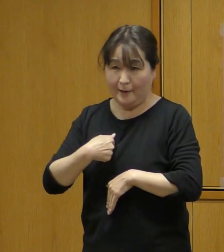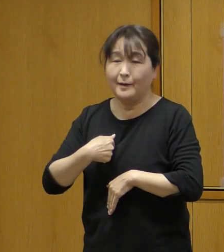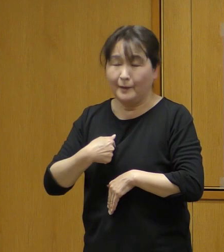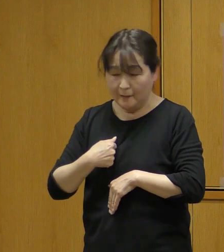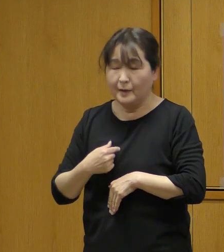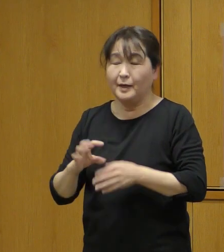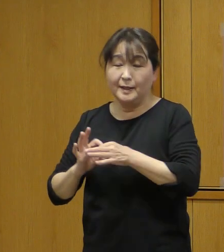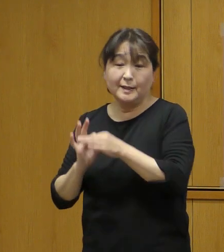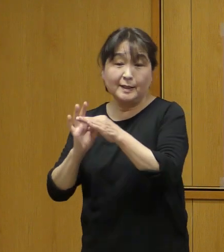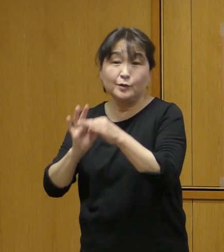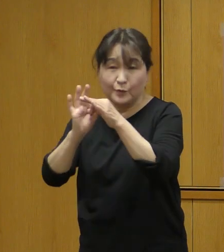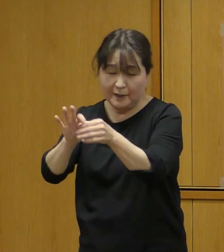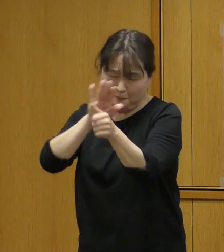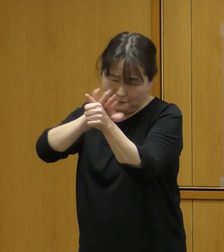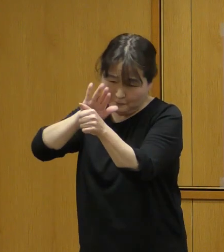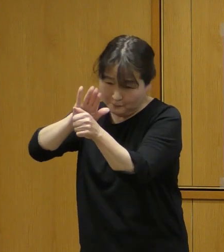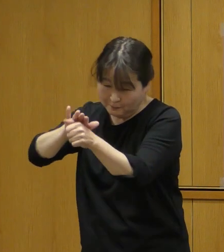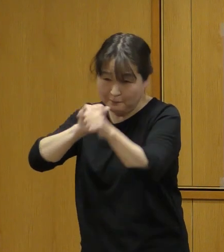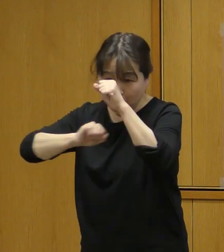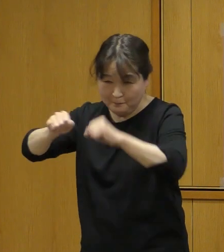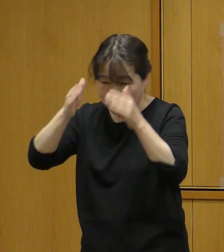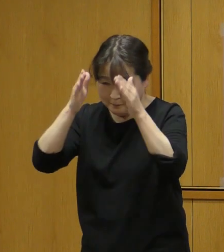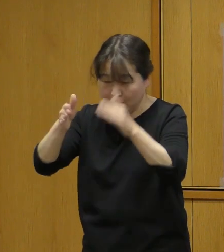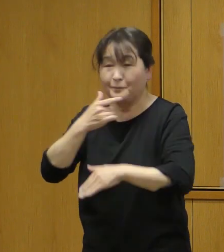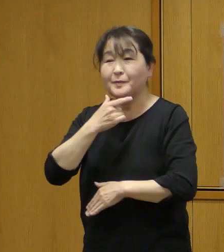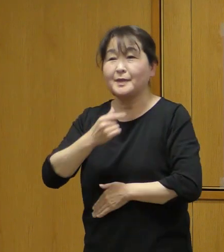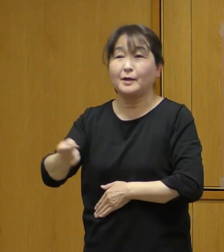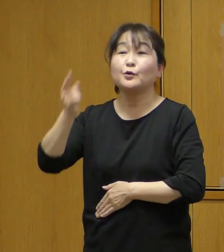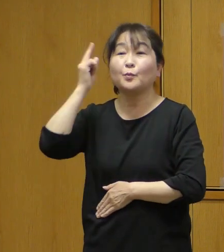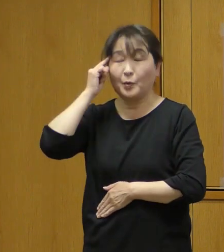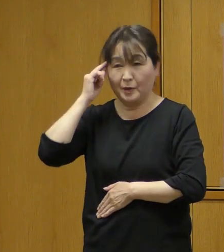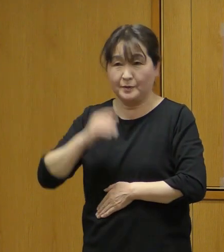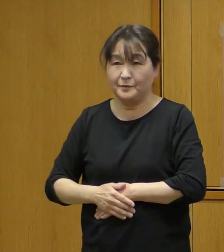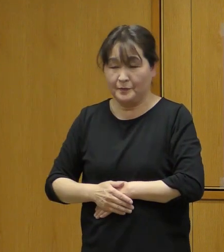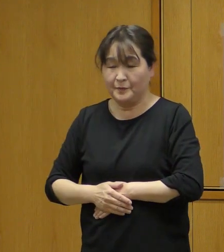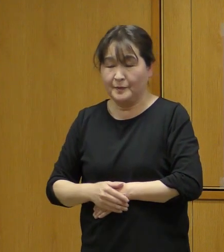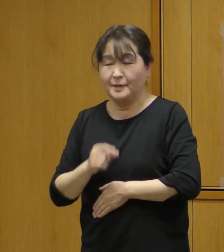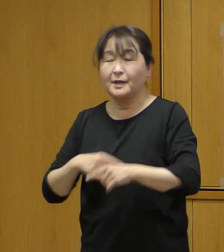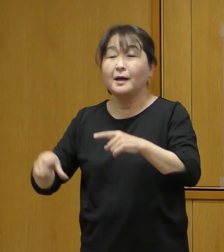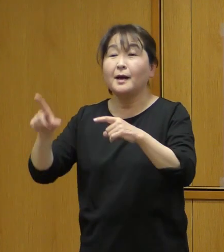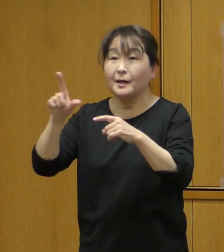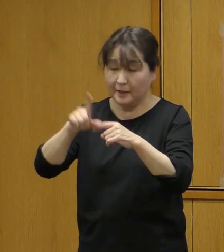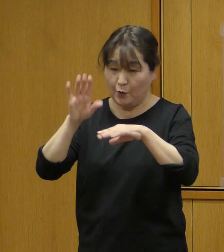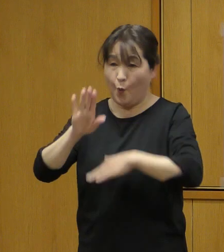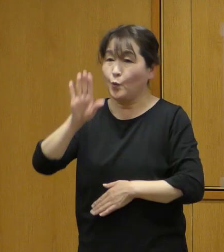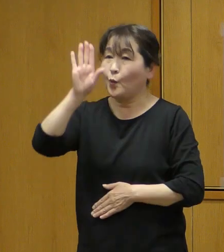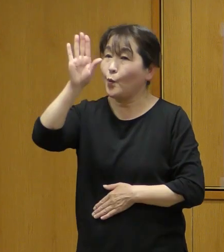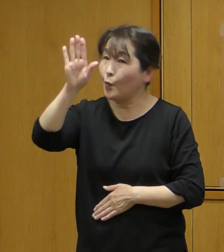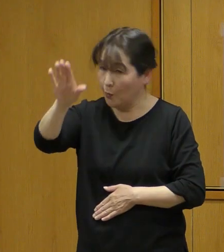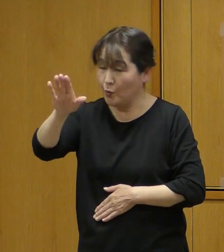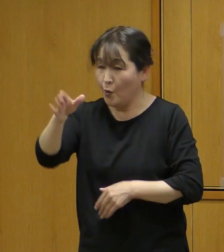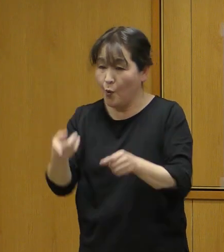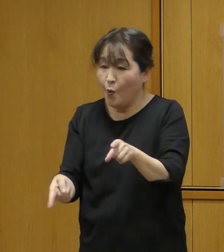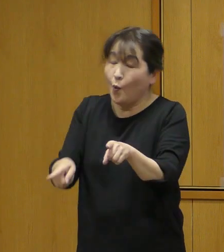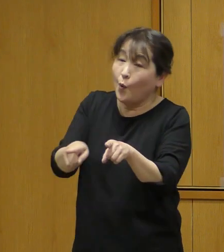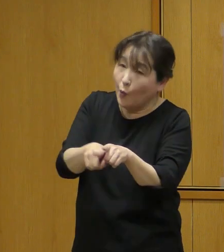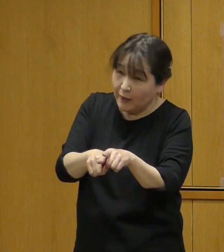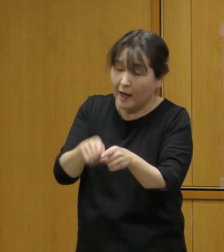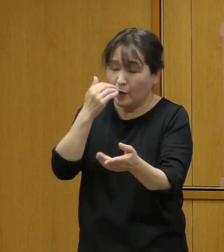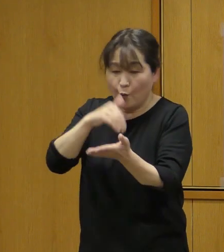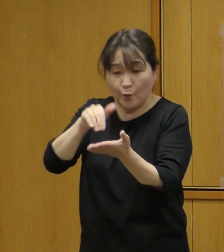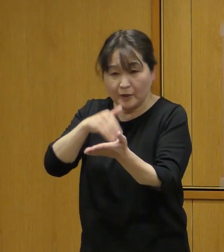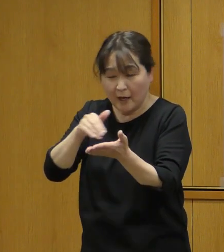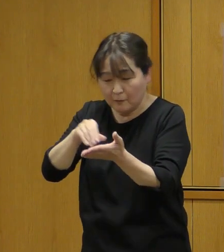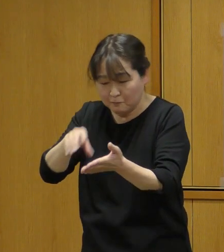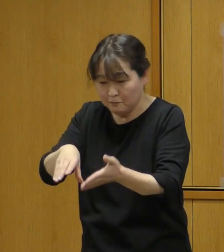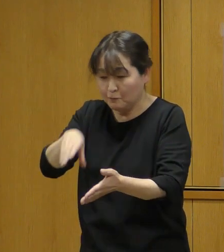き続き取り組んでまいりたいと考えております。さらに今後の補正予算を見据えまして